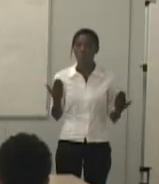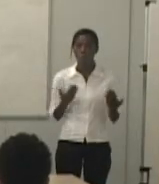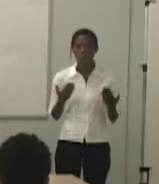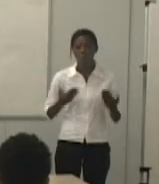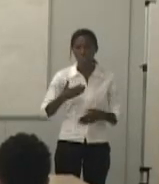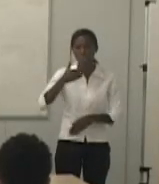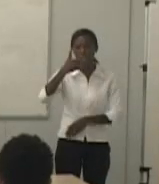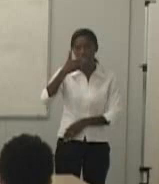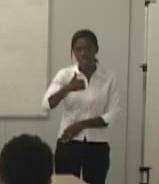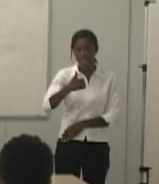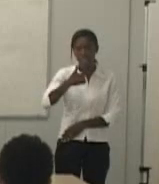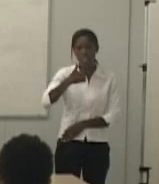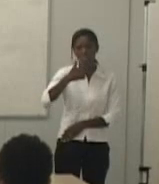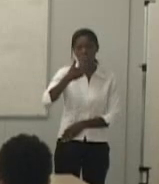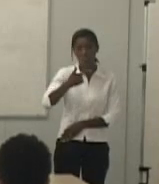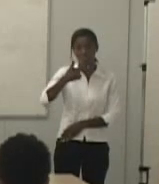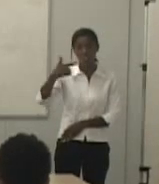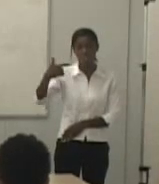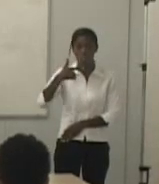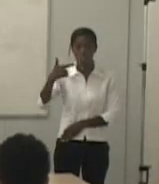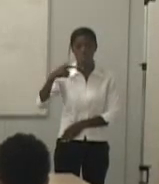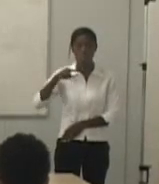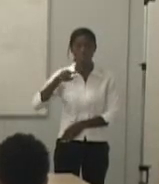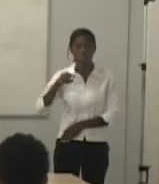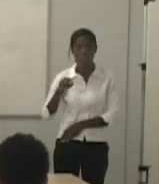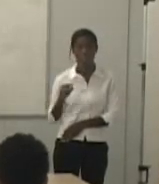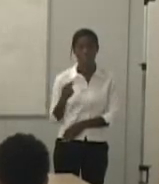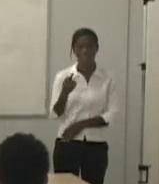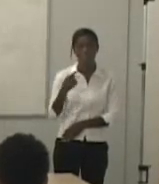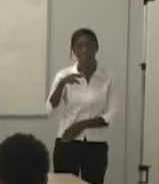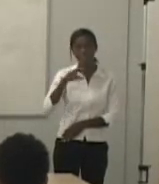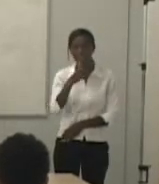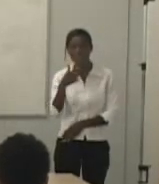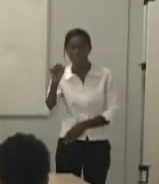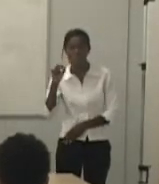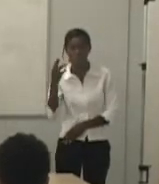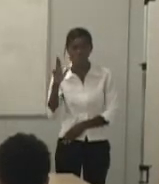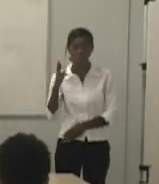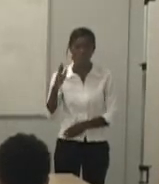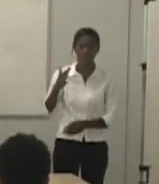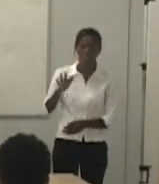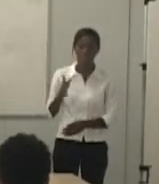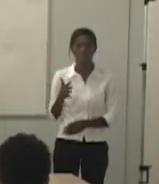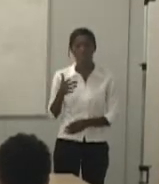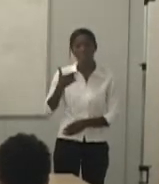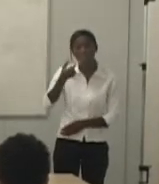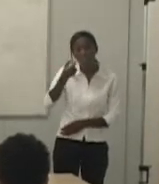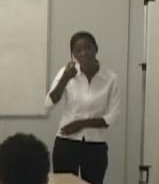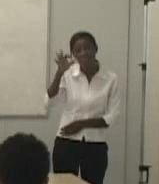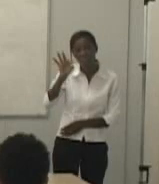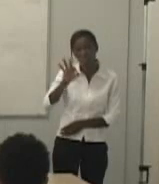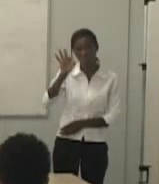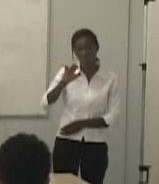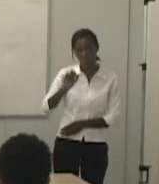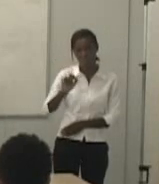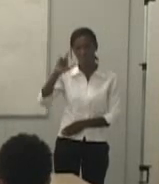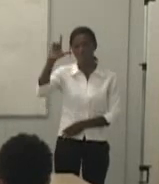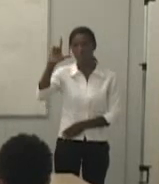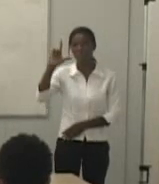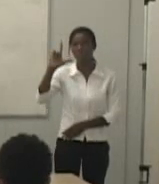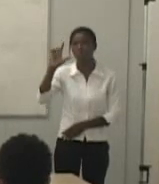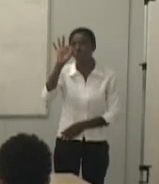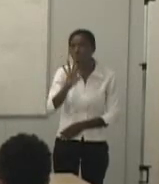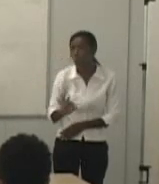122 milhões deais ainda na época era 20% de aumento das despesas de custeio nenhuma